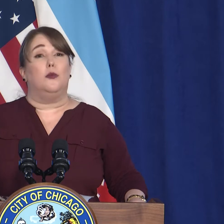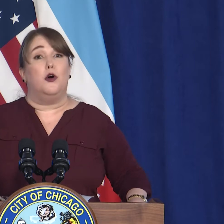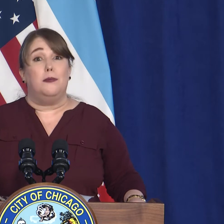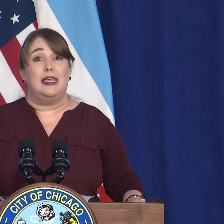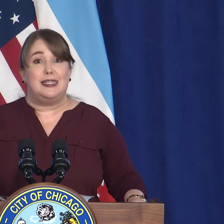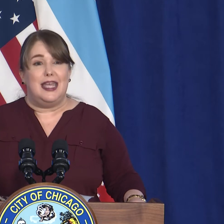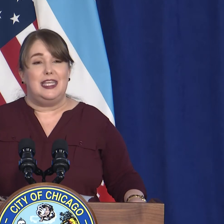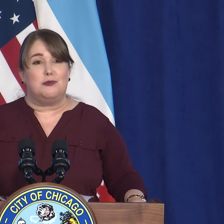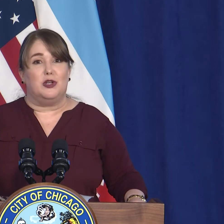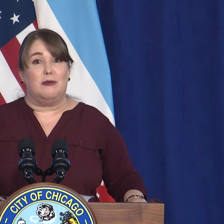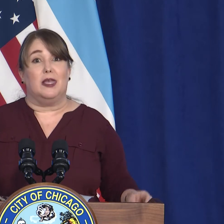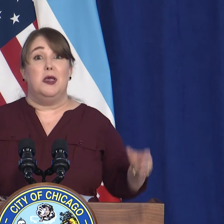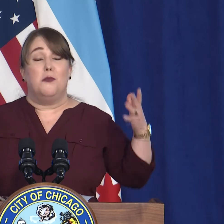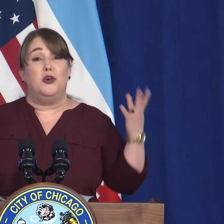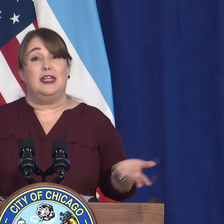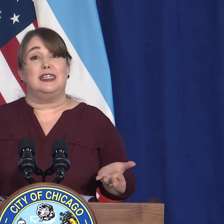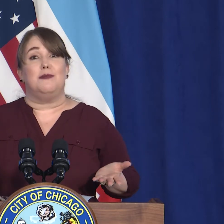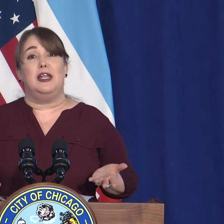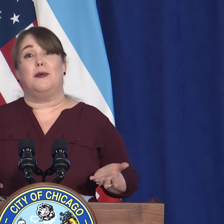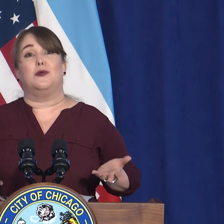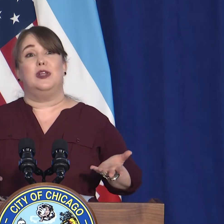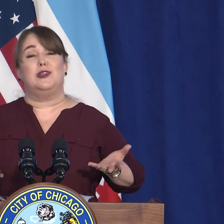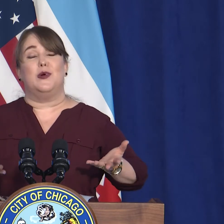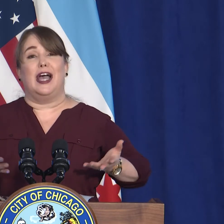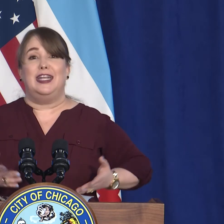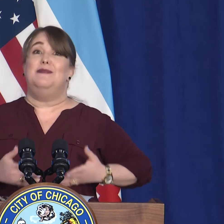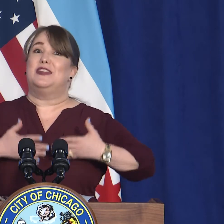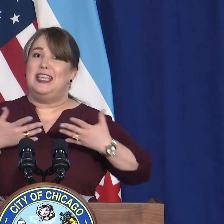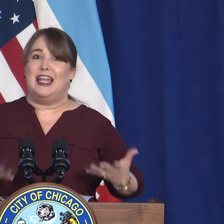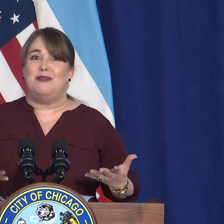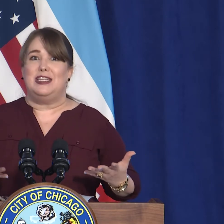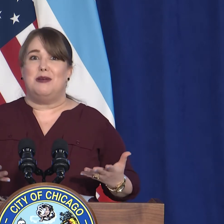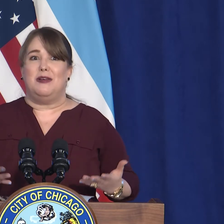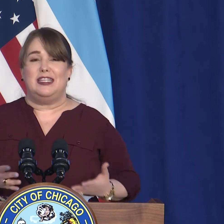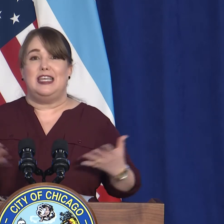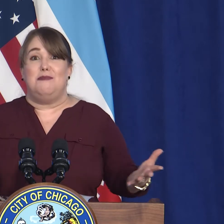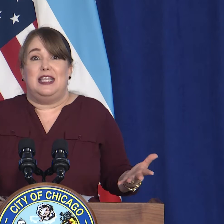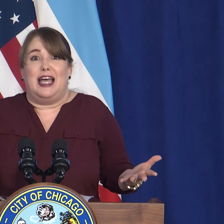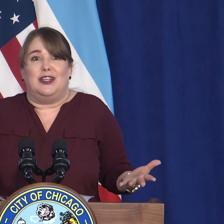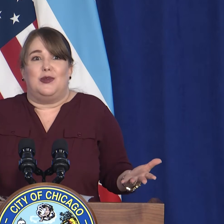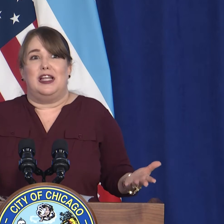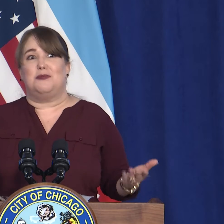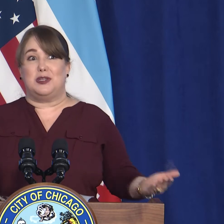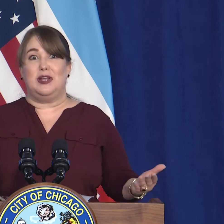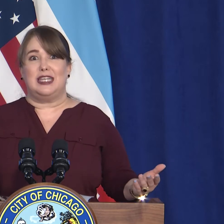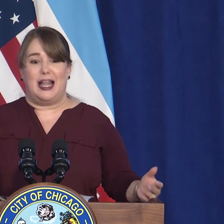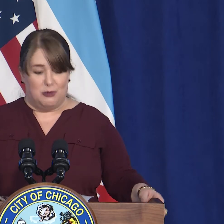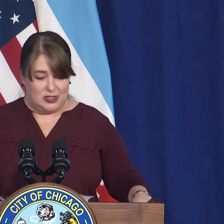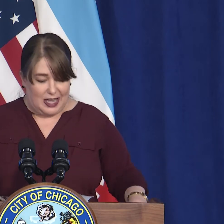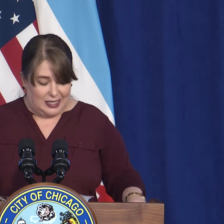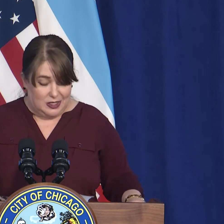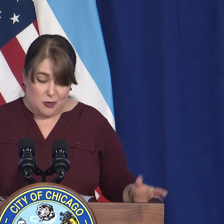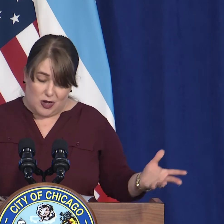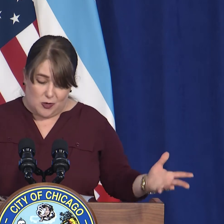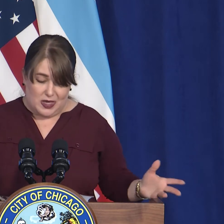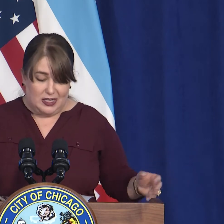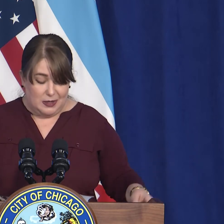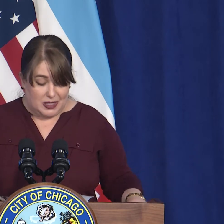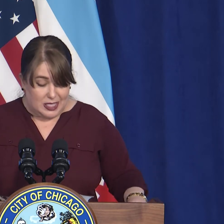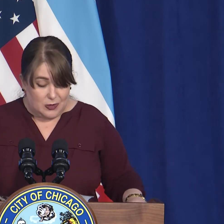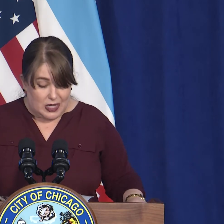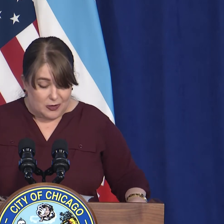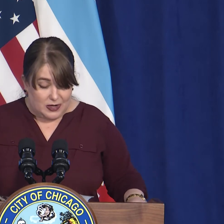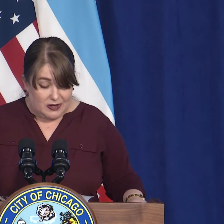donde el Grubhub esté disponible. Puede recibir la vacuna en su hogar y a la misma vez invitar a todas las personas a almorzar o a